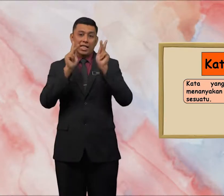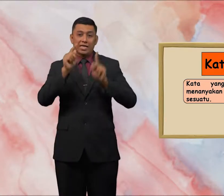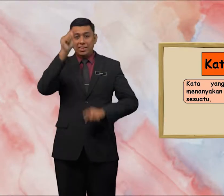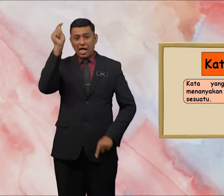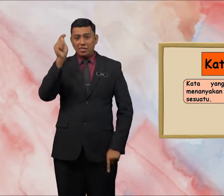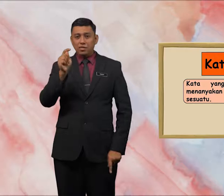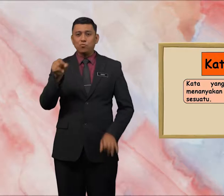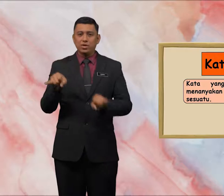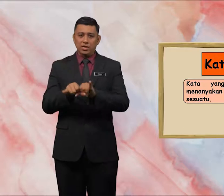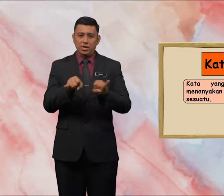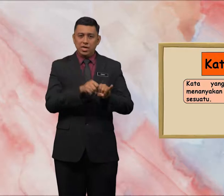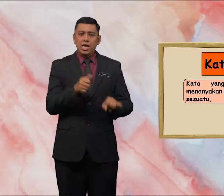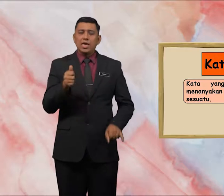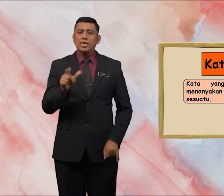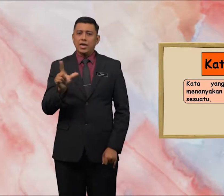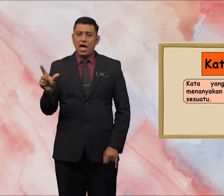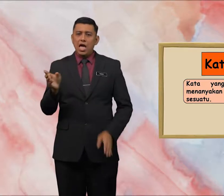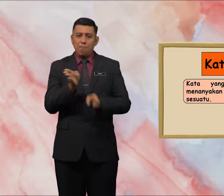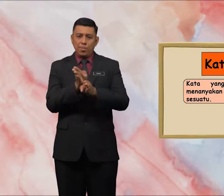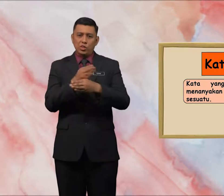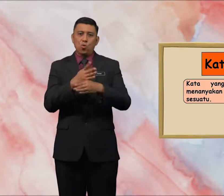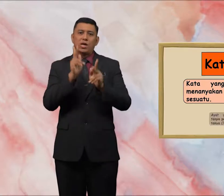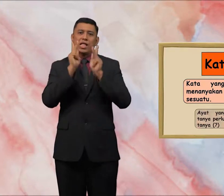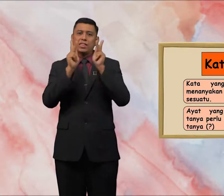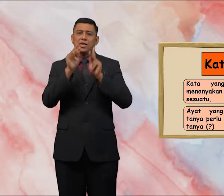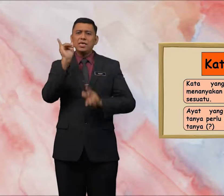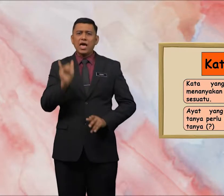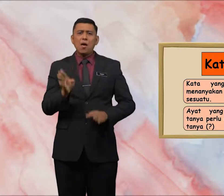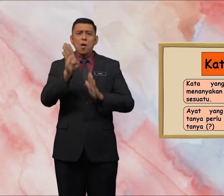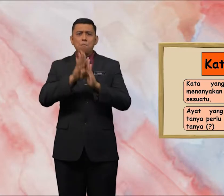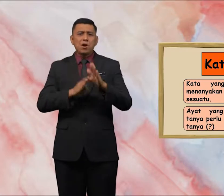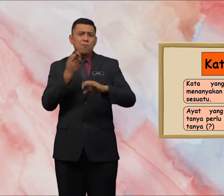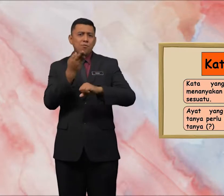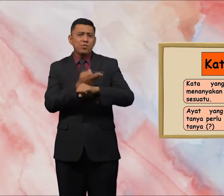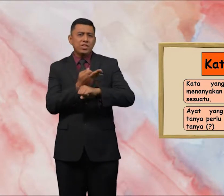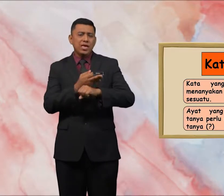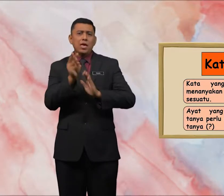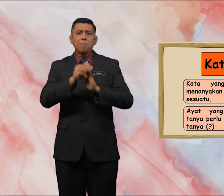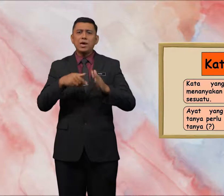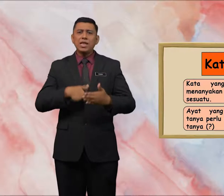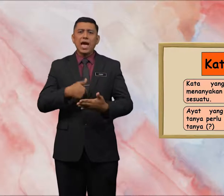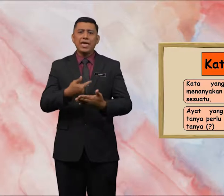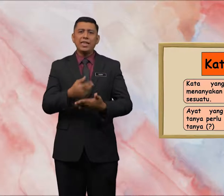kata tanya juga ialah bentuk kata yang berfungsi